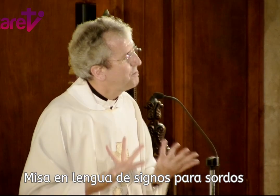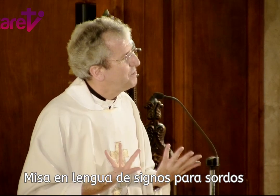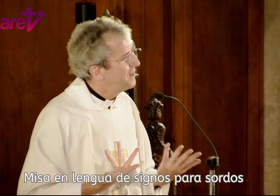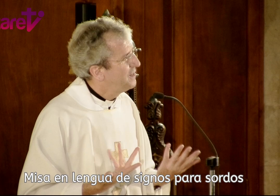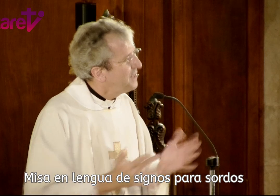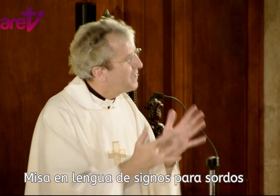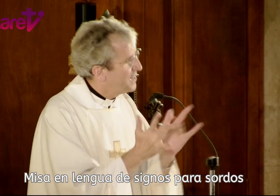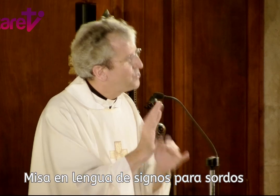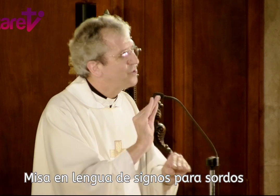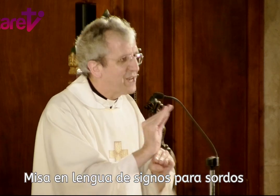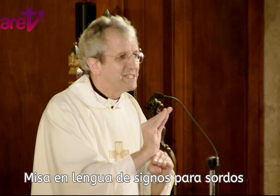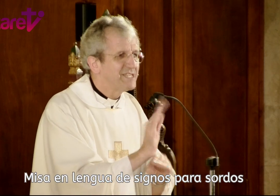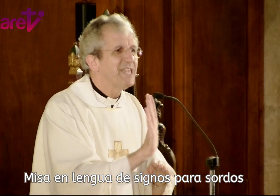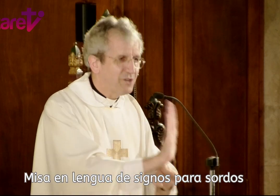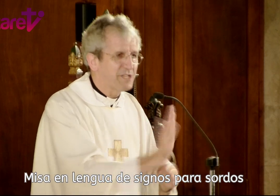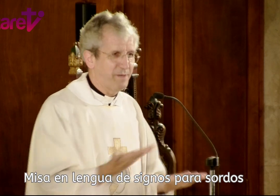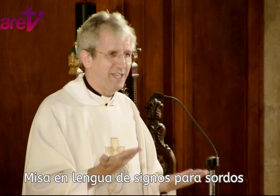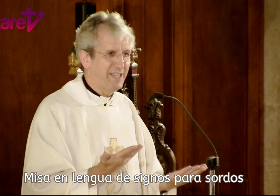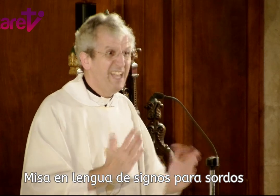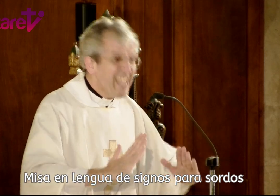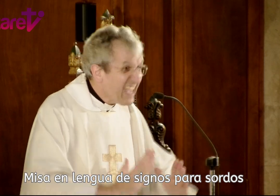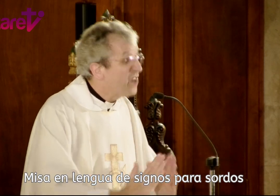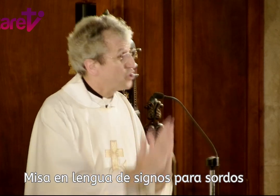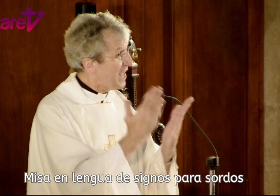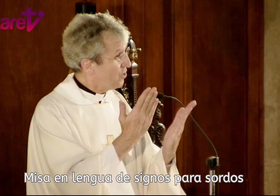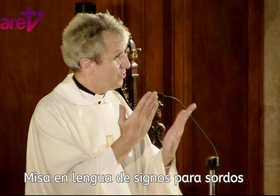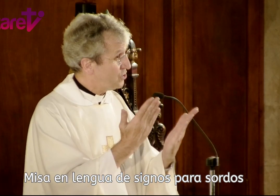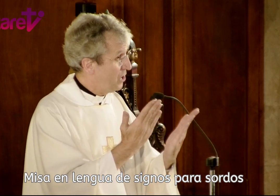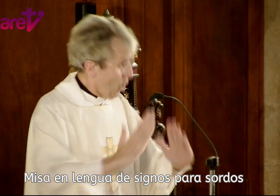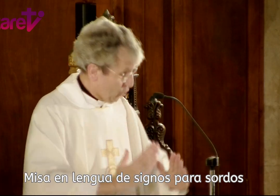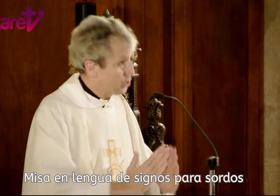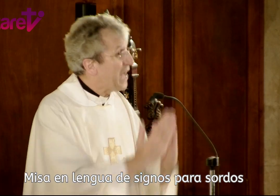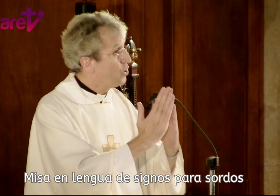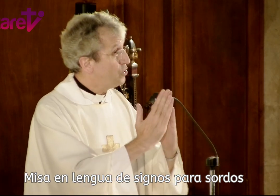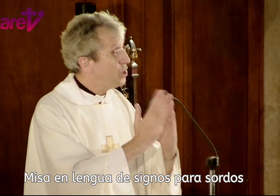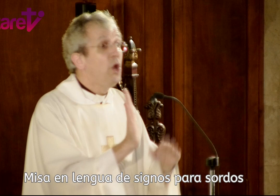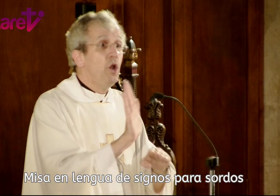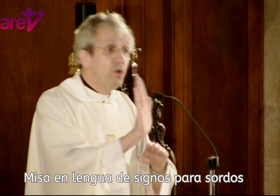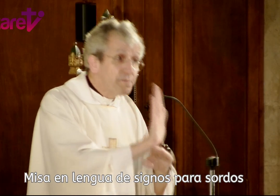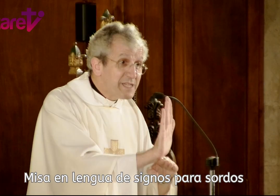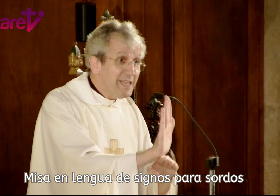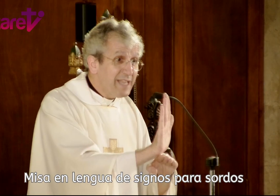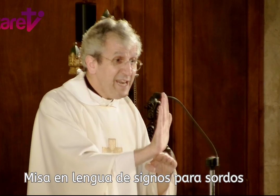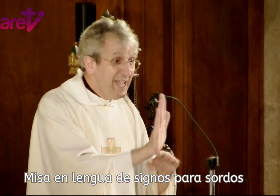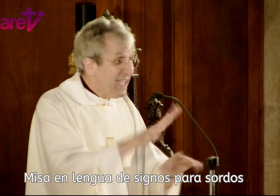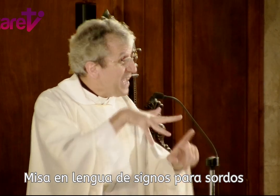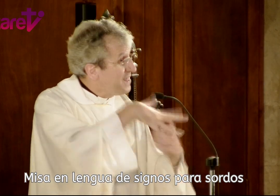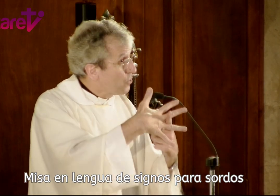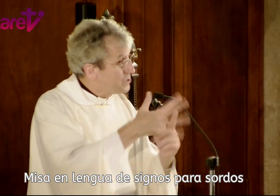vivir. Y que Jesús nos las enseña y nos las presenta. Y que los santos, nos presentan en